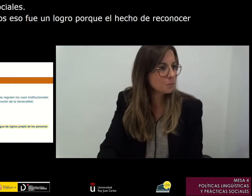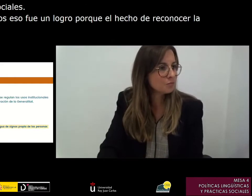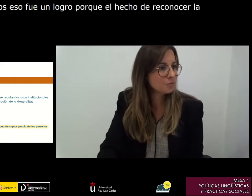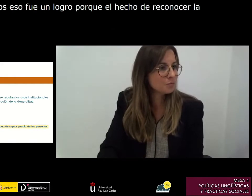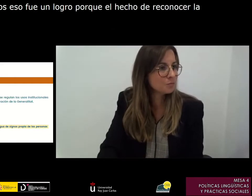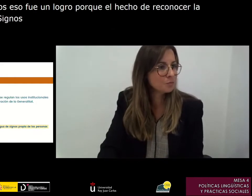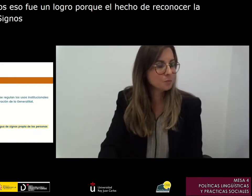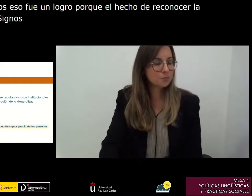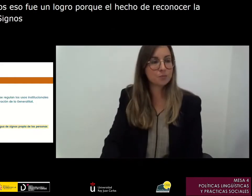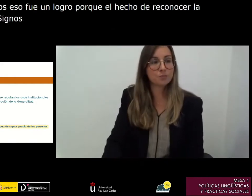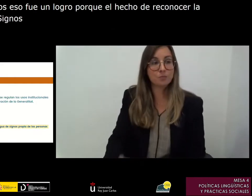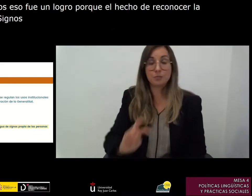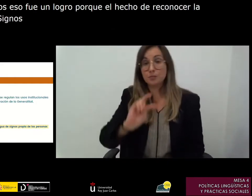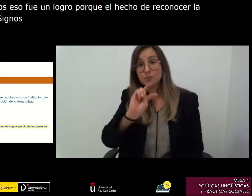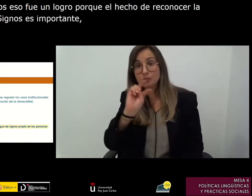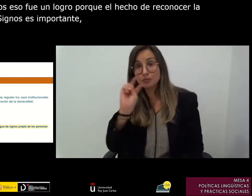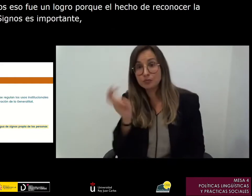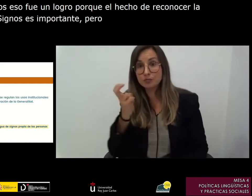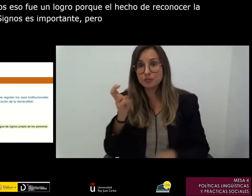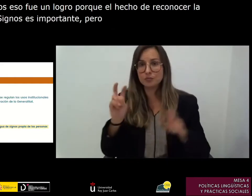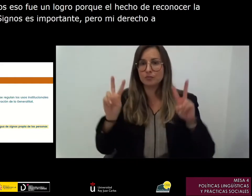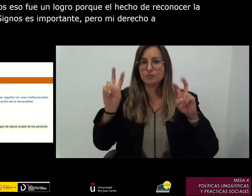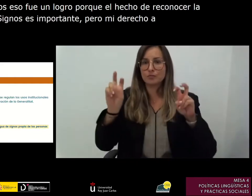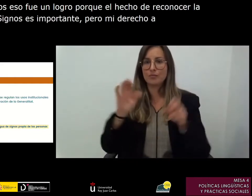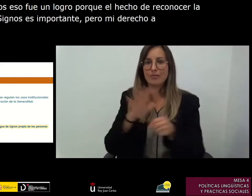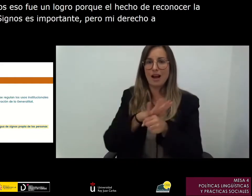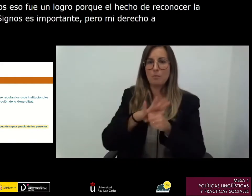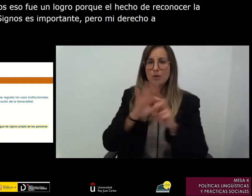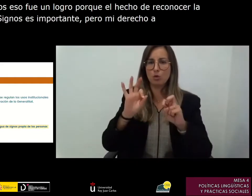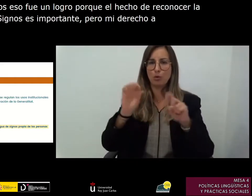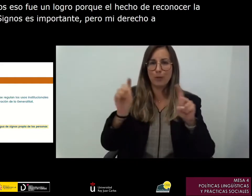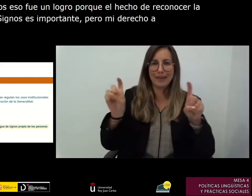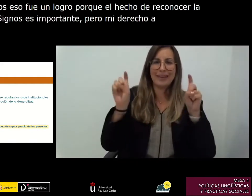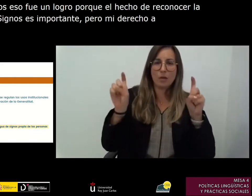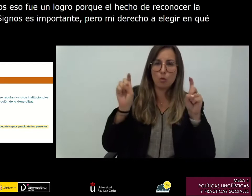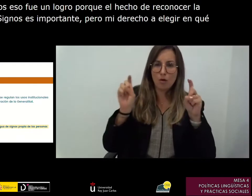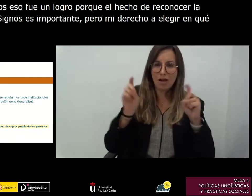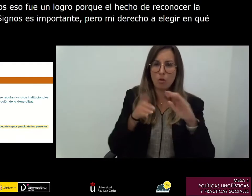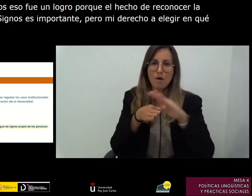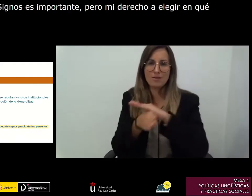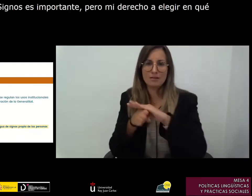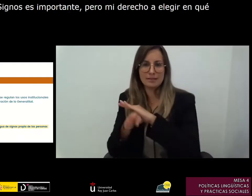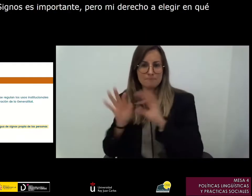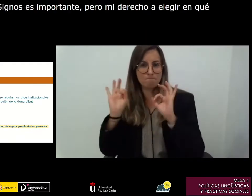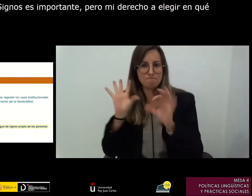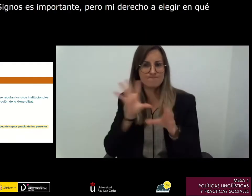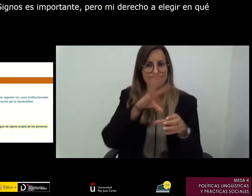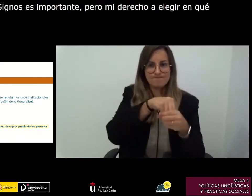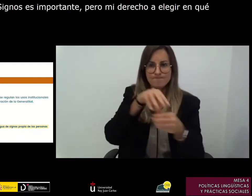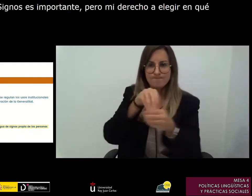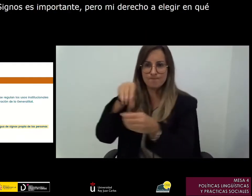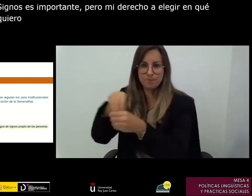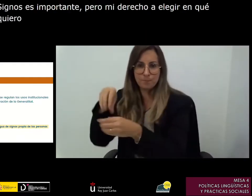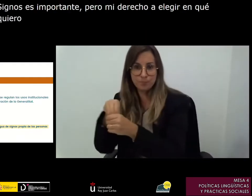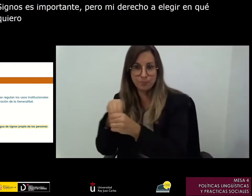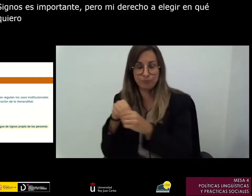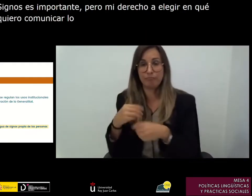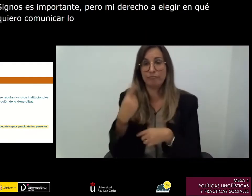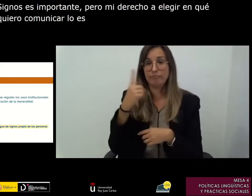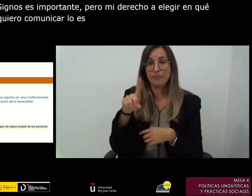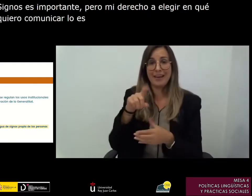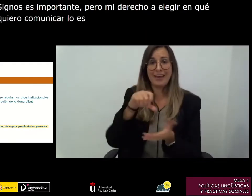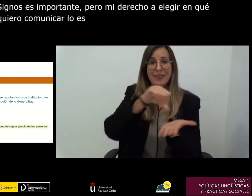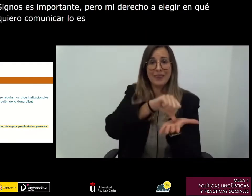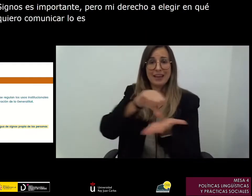elegir en qué lengua me quiero comunicar aún lo es más. Por otra parte, en cuanto a